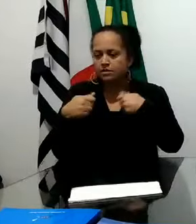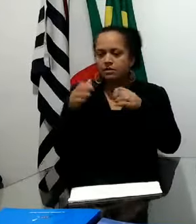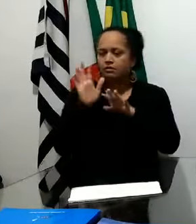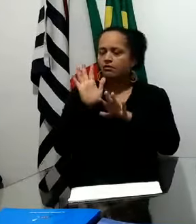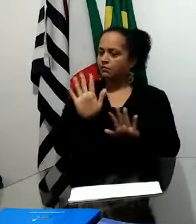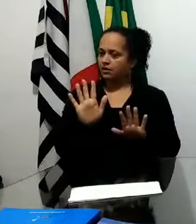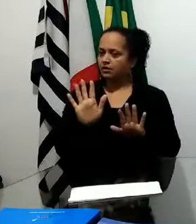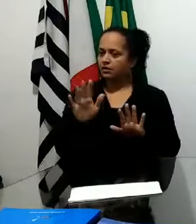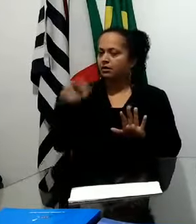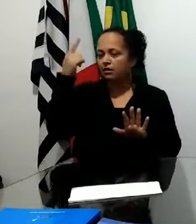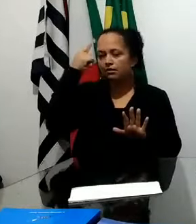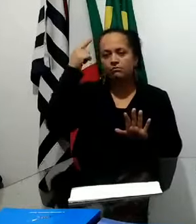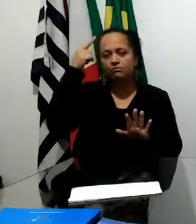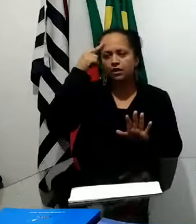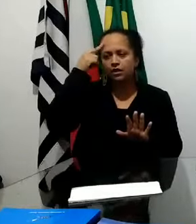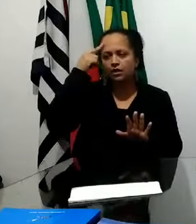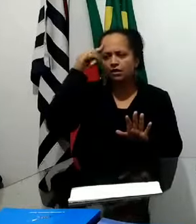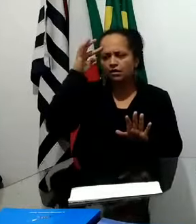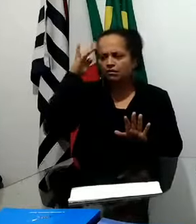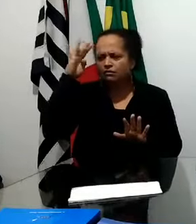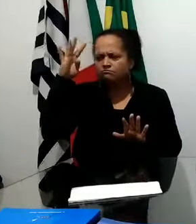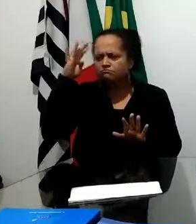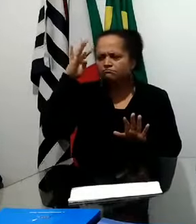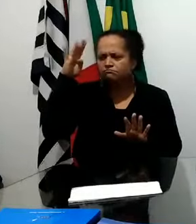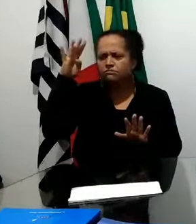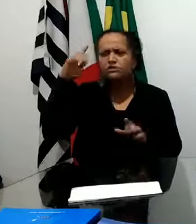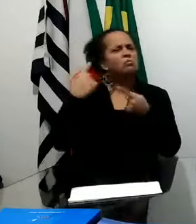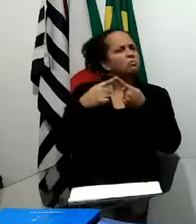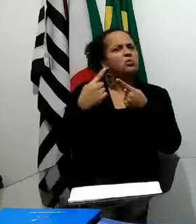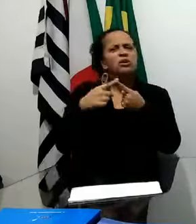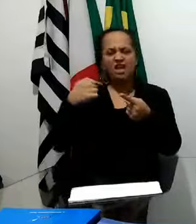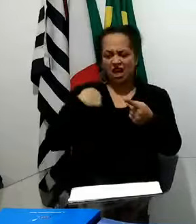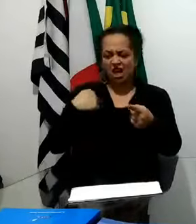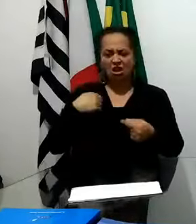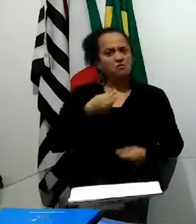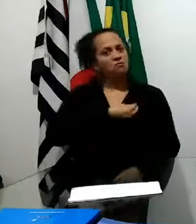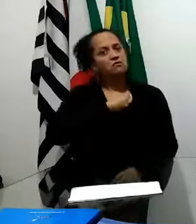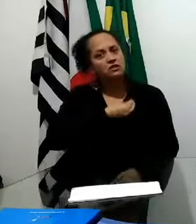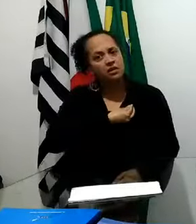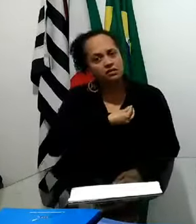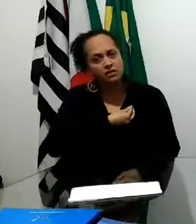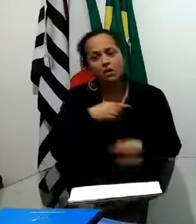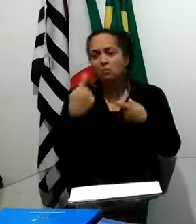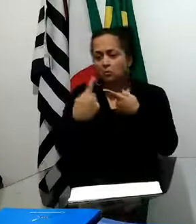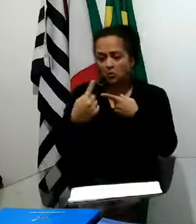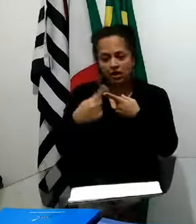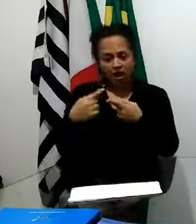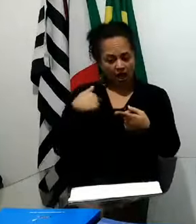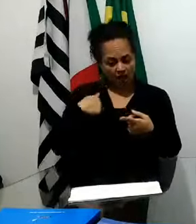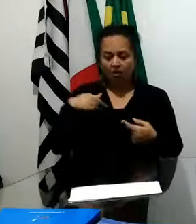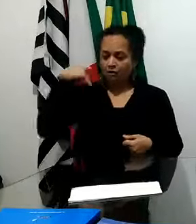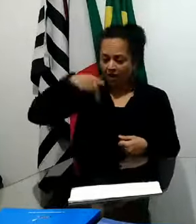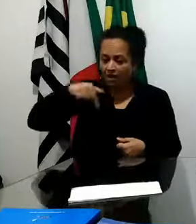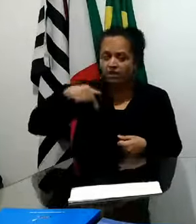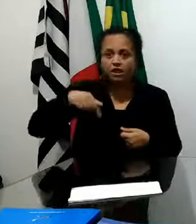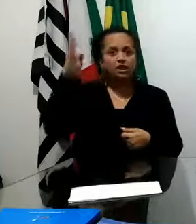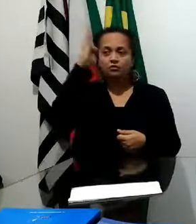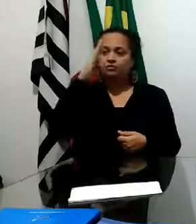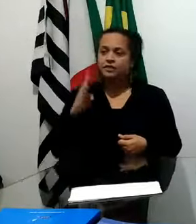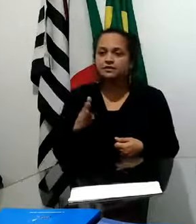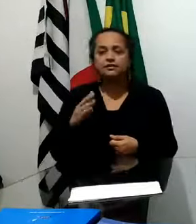refletir o porquê da nossa existência. E não só porque nós existimos, mas porque nesse tempo, nesse momento,